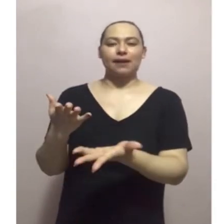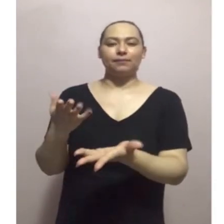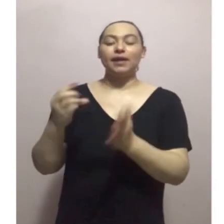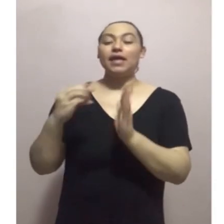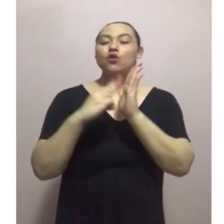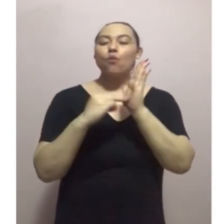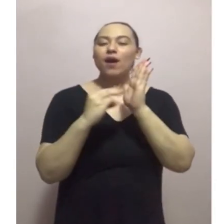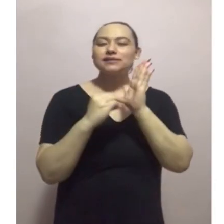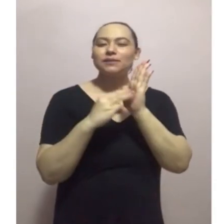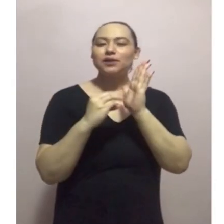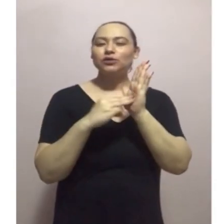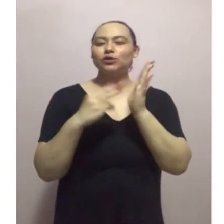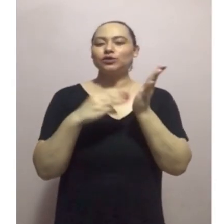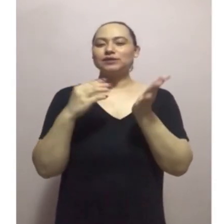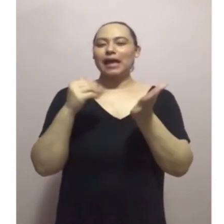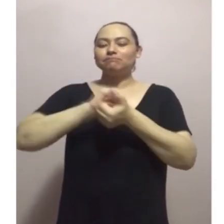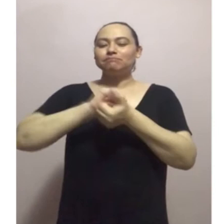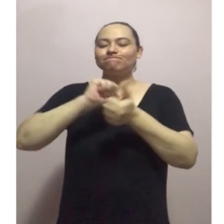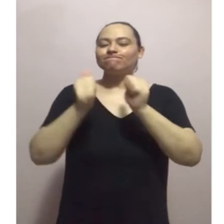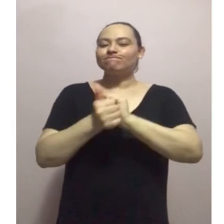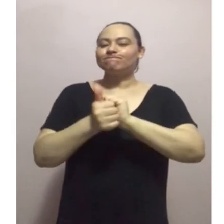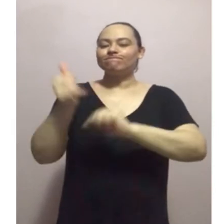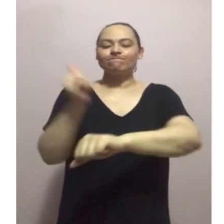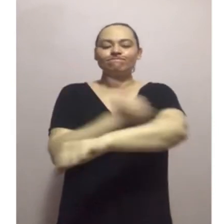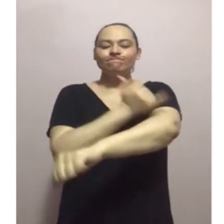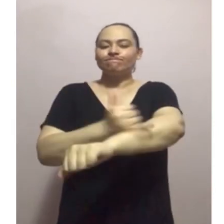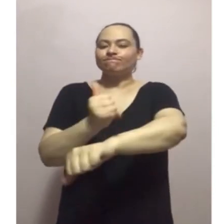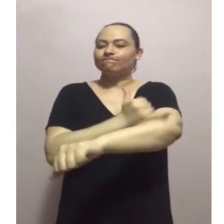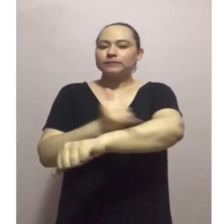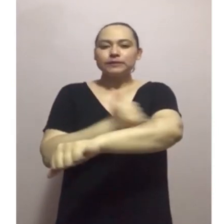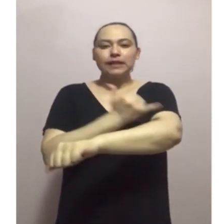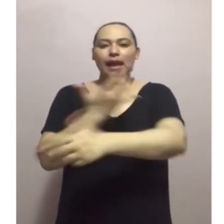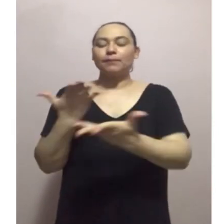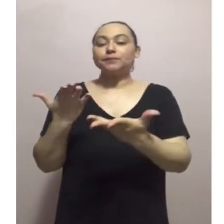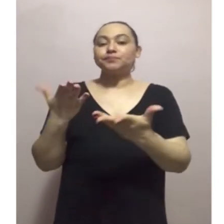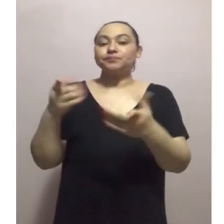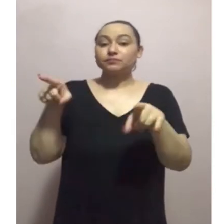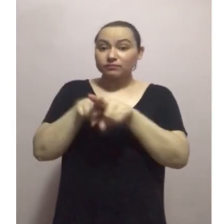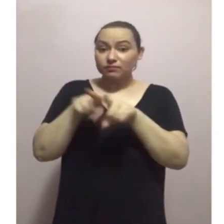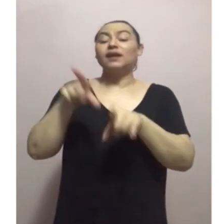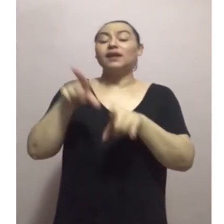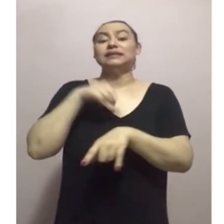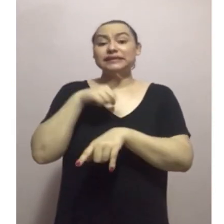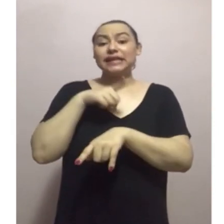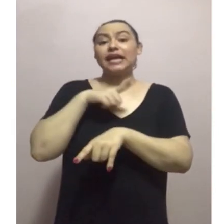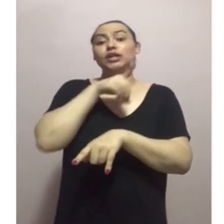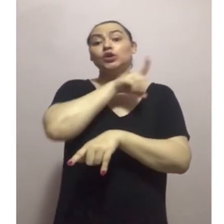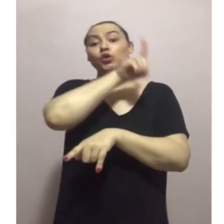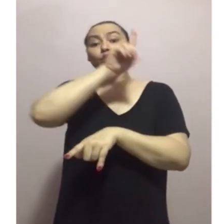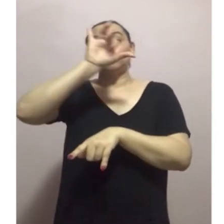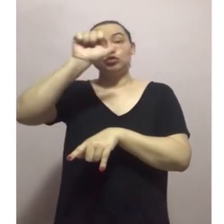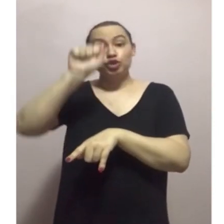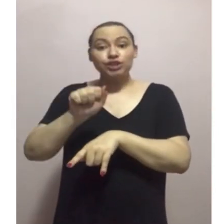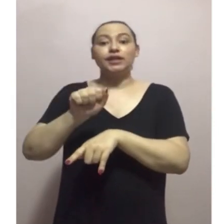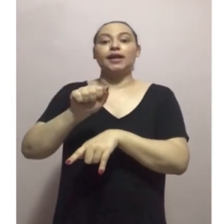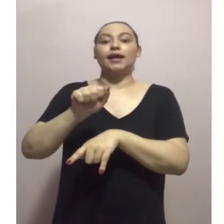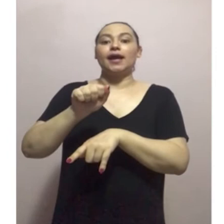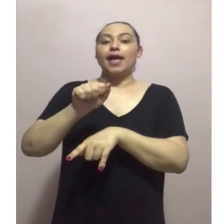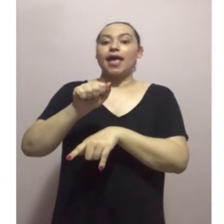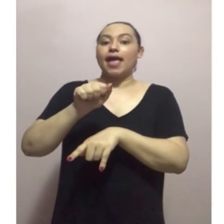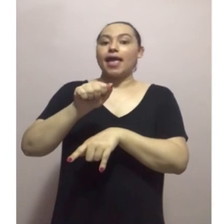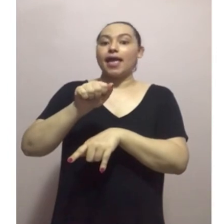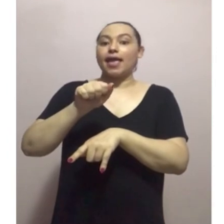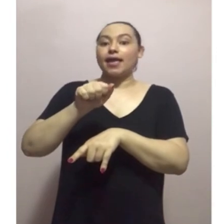e com a metodologia de improvisação. A gente tem um dia fixo para estrear, que são todas as quintas, às 20